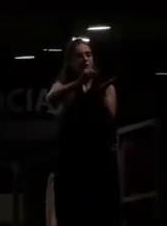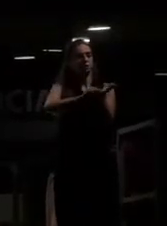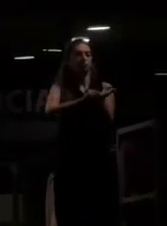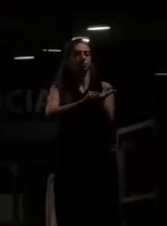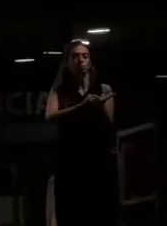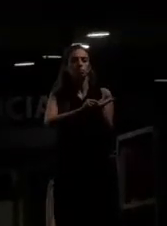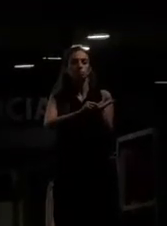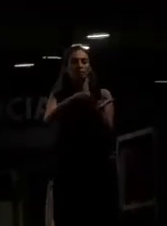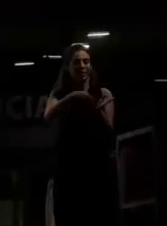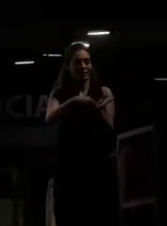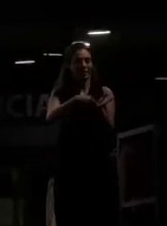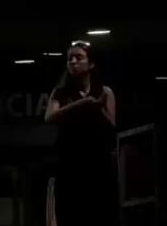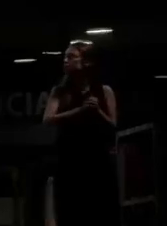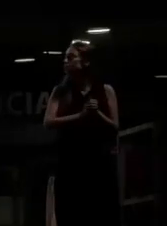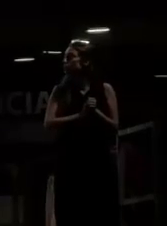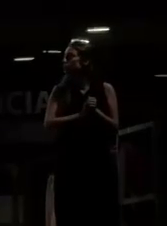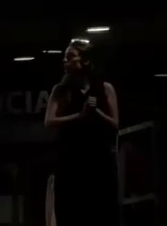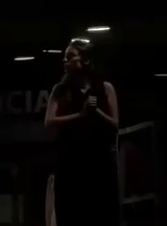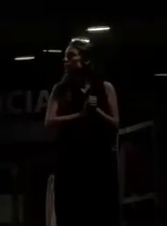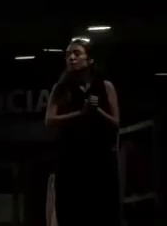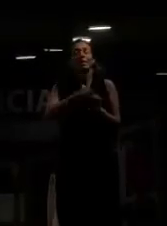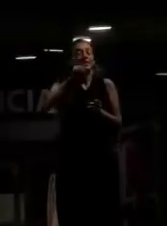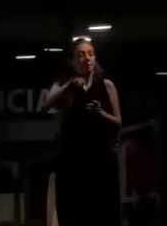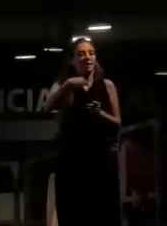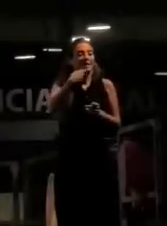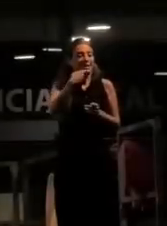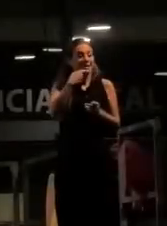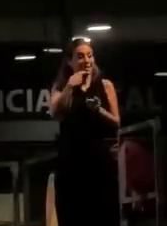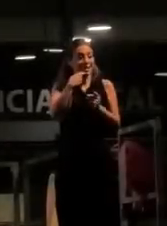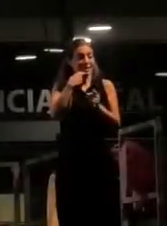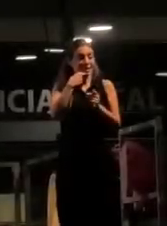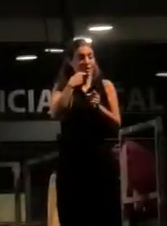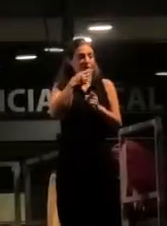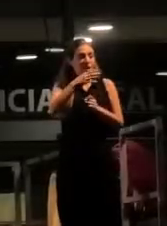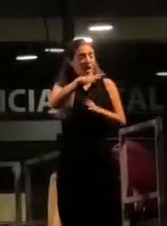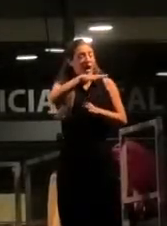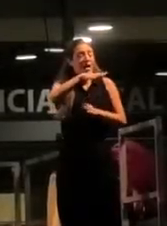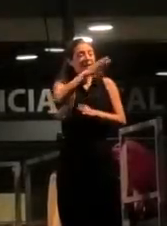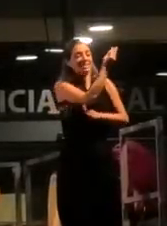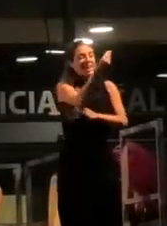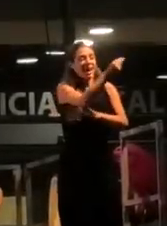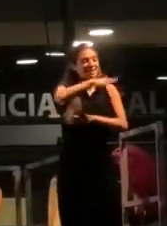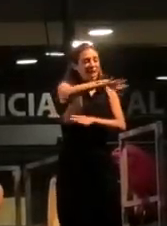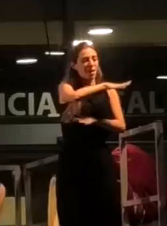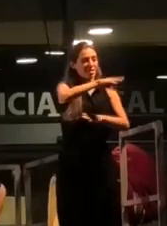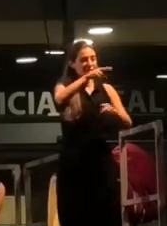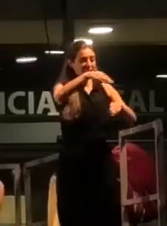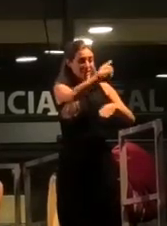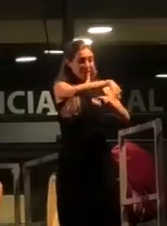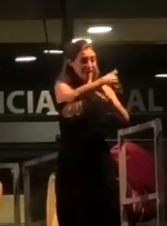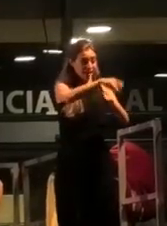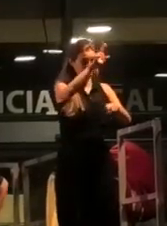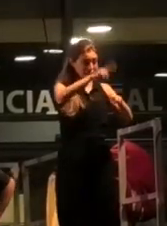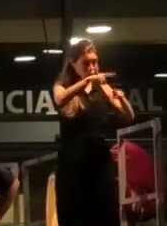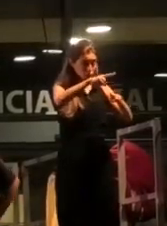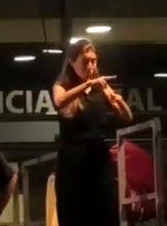català. I, fins i tot, hi ha constància que els gegants del barri del carrer Major havien viatjat a